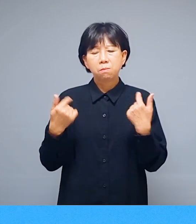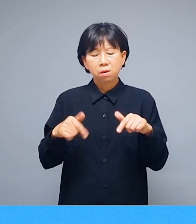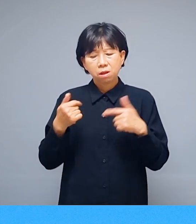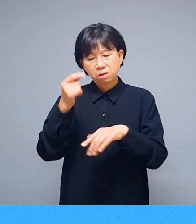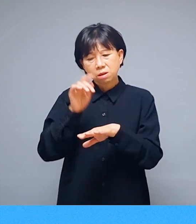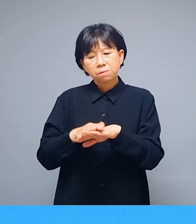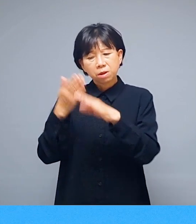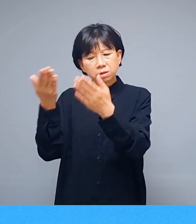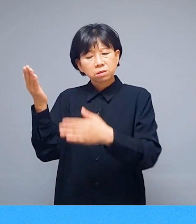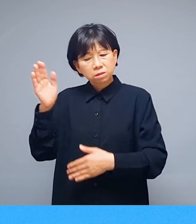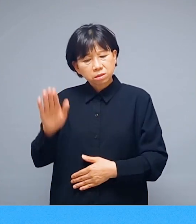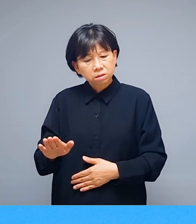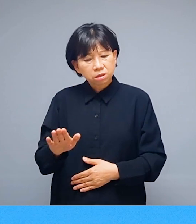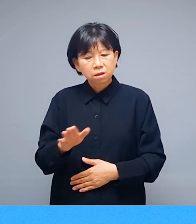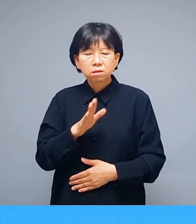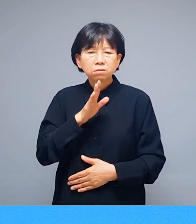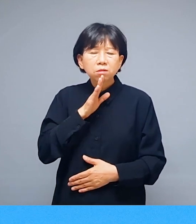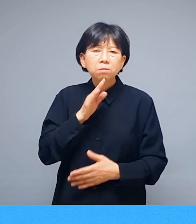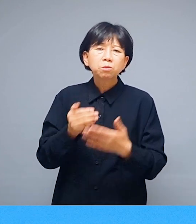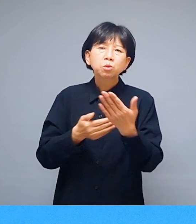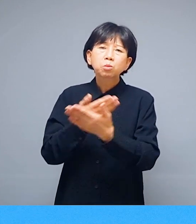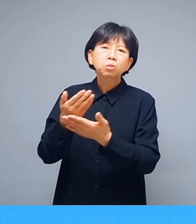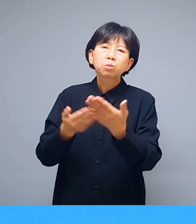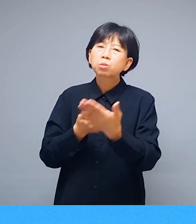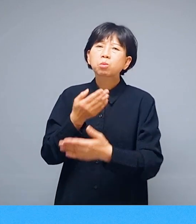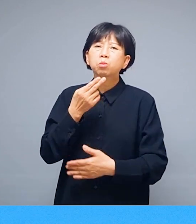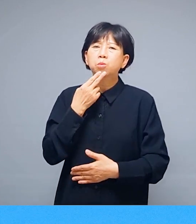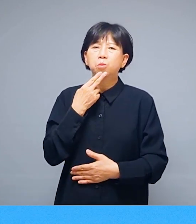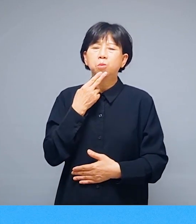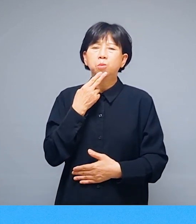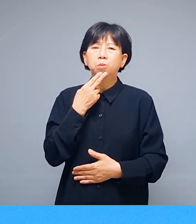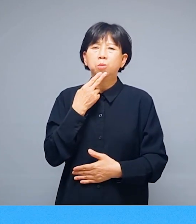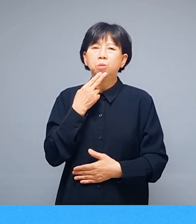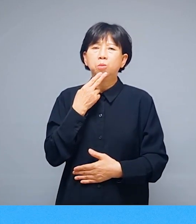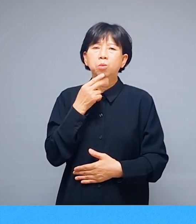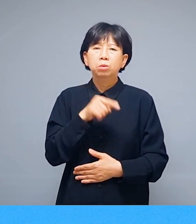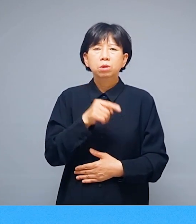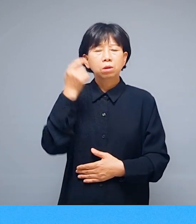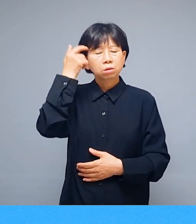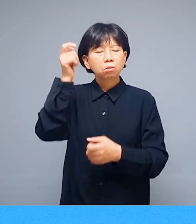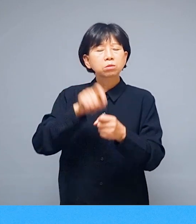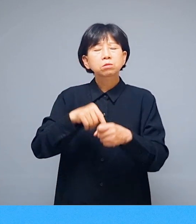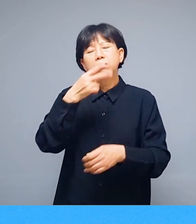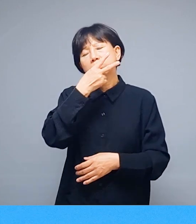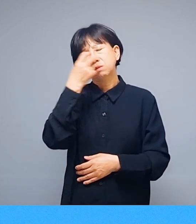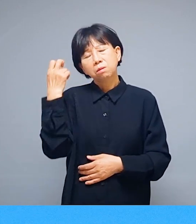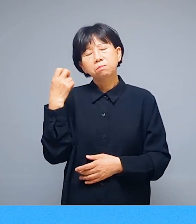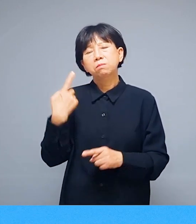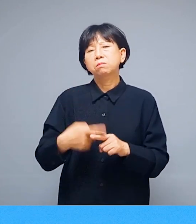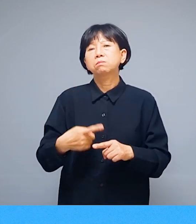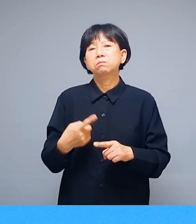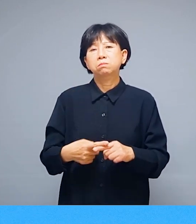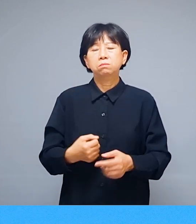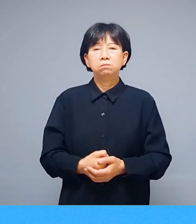있겠지만 속에서는 주님과의 교제가 끊어진 상태. 이게 뭐라고요? 잠들어 있다는